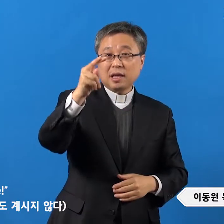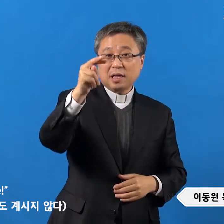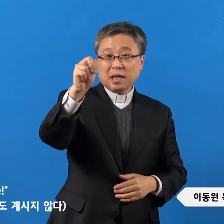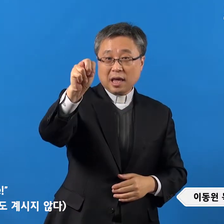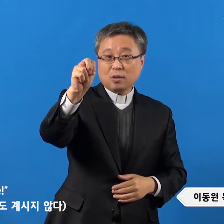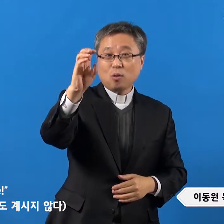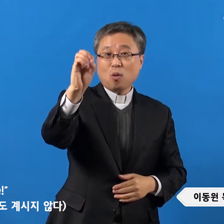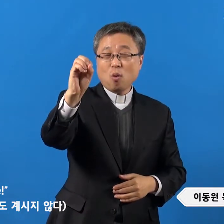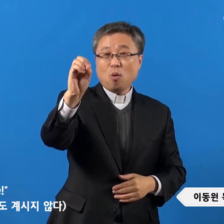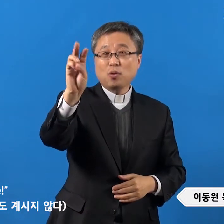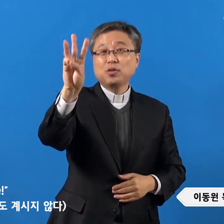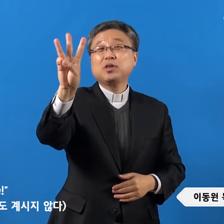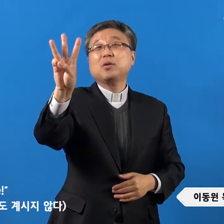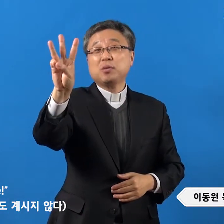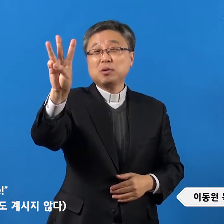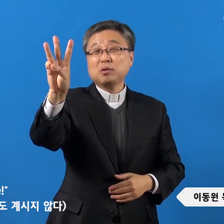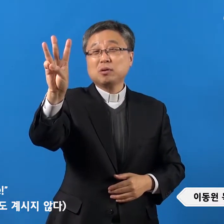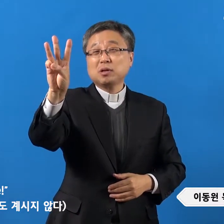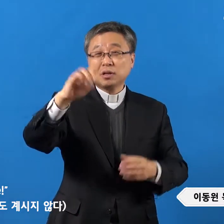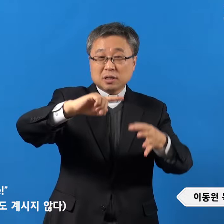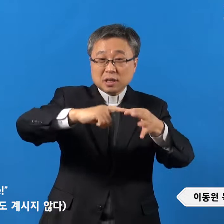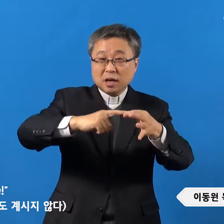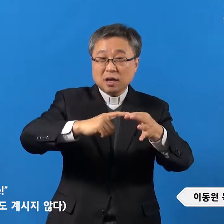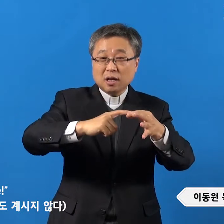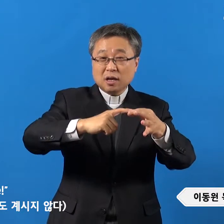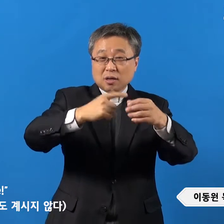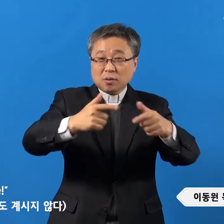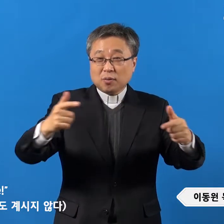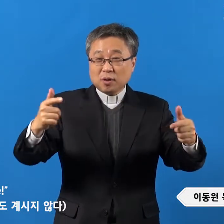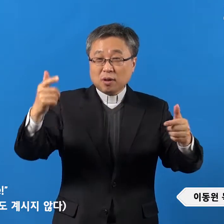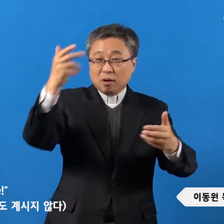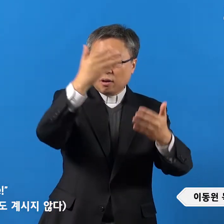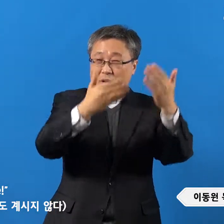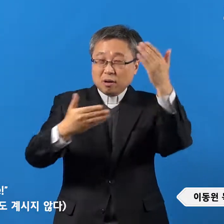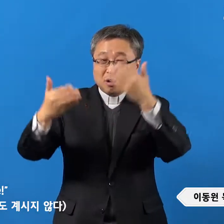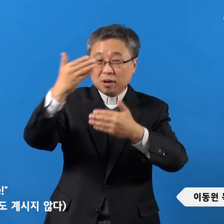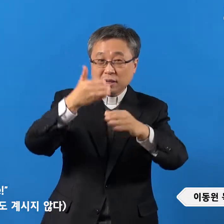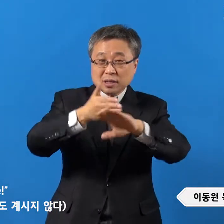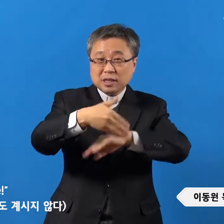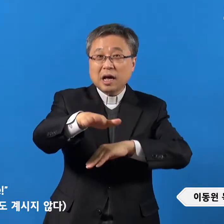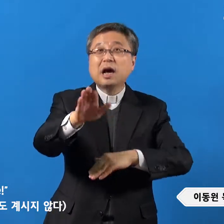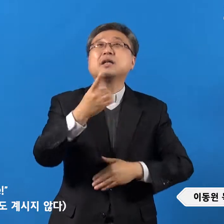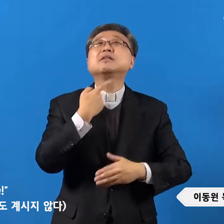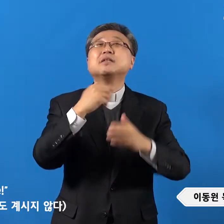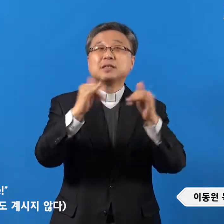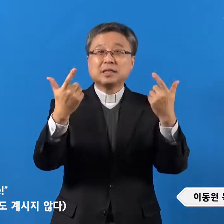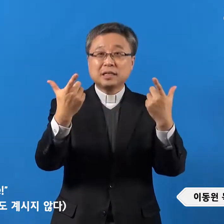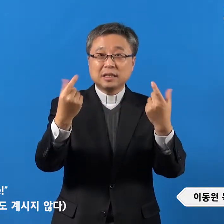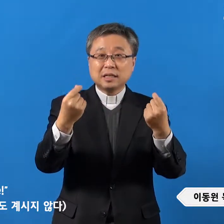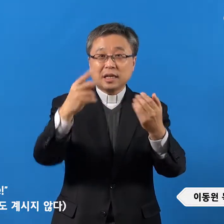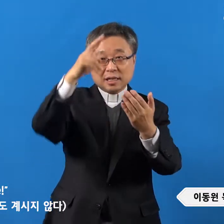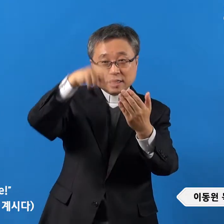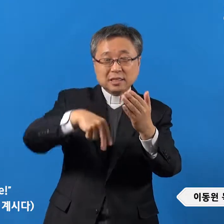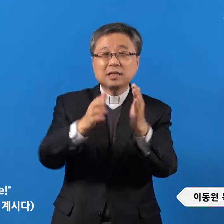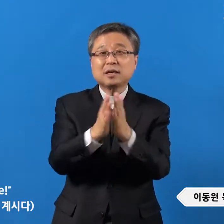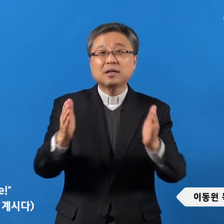NOW이라는 글자가 점점 흐려집니다. 흐려지면서 지나가던 사람들은 이렇게 읽기 시작했습니다. God